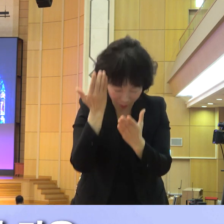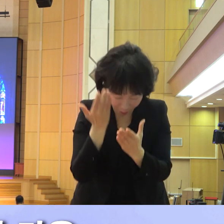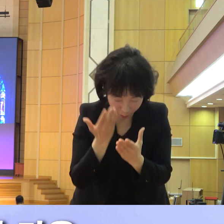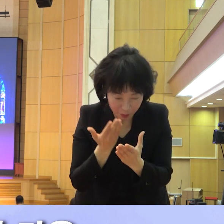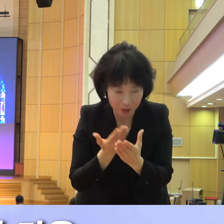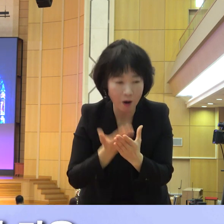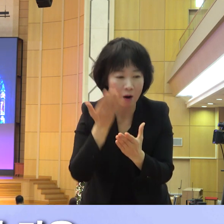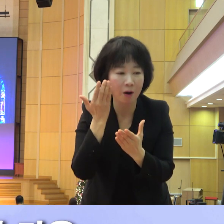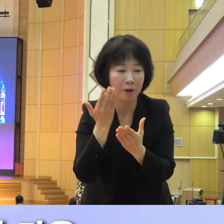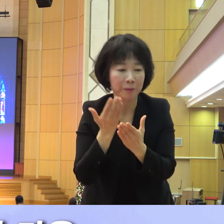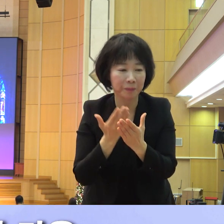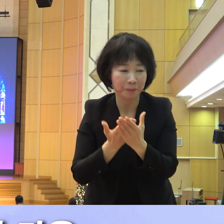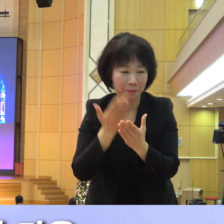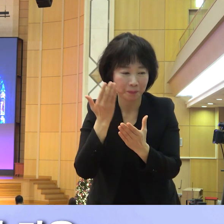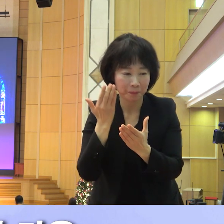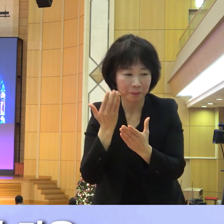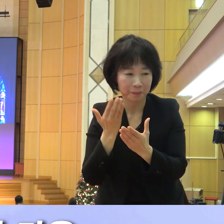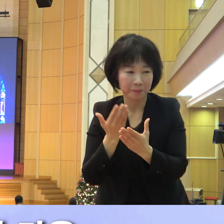축복하소서.